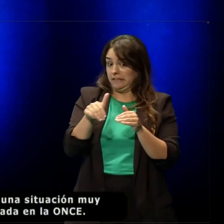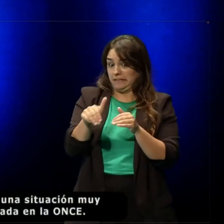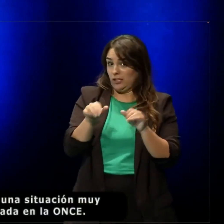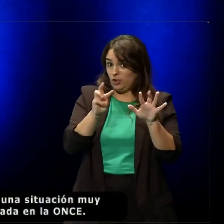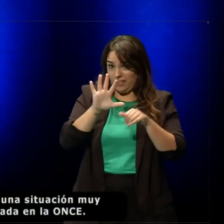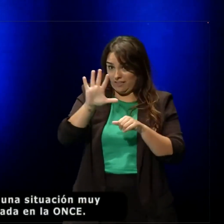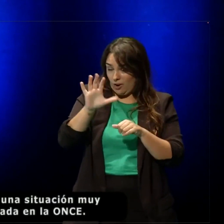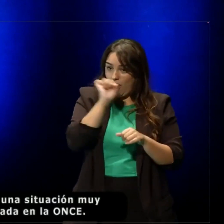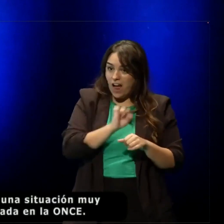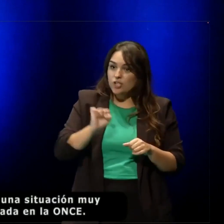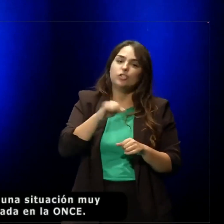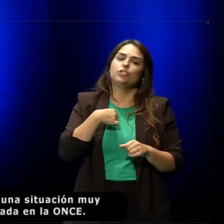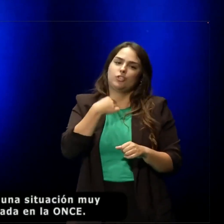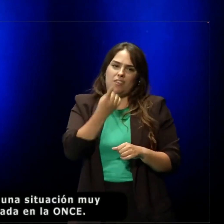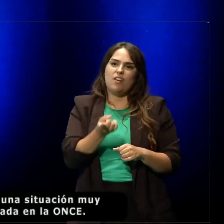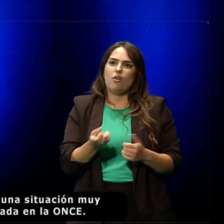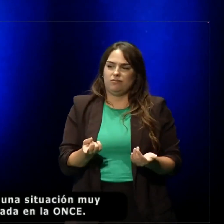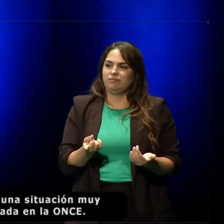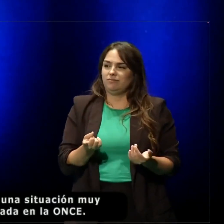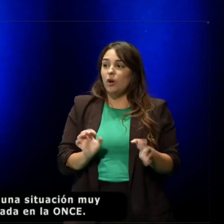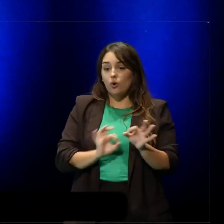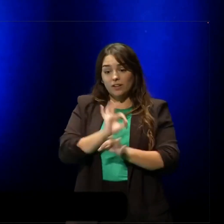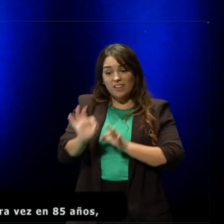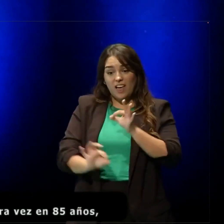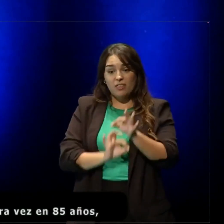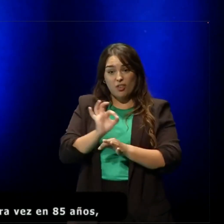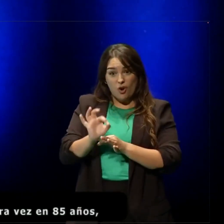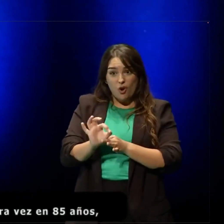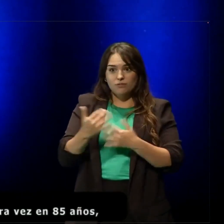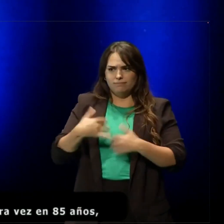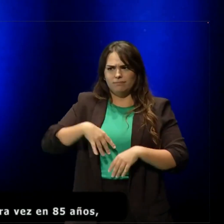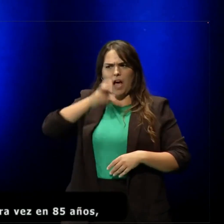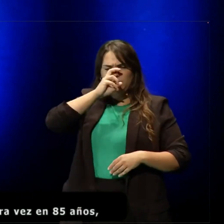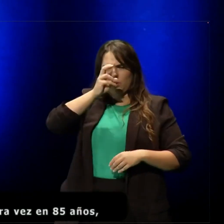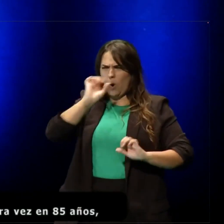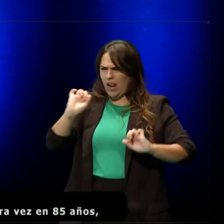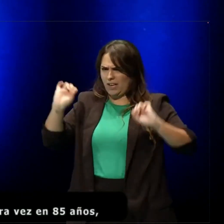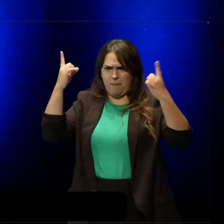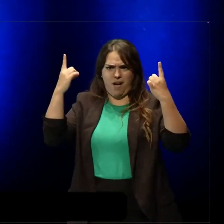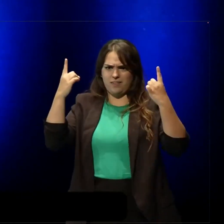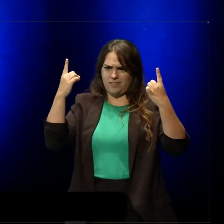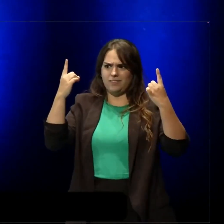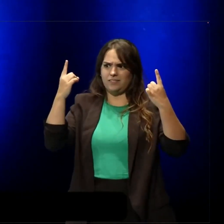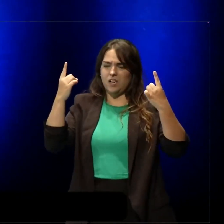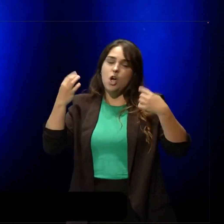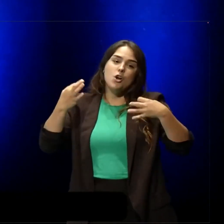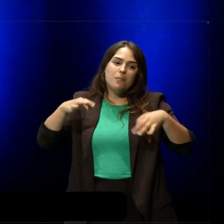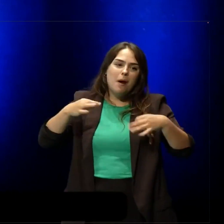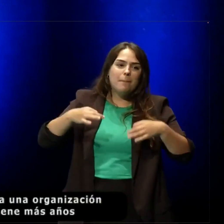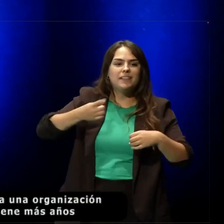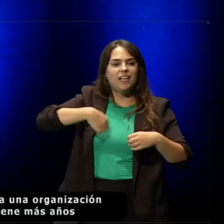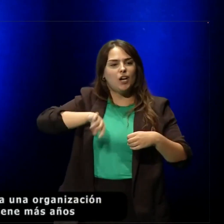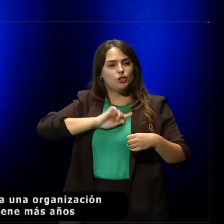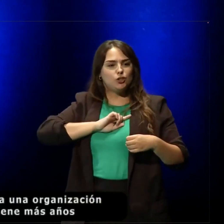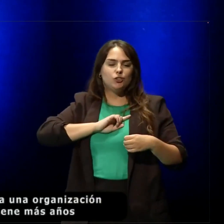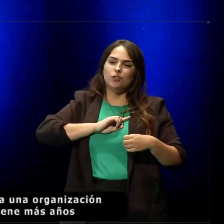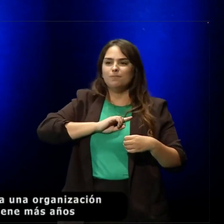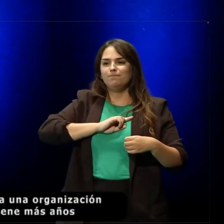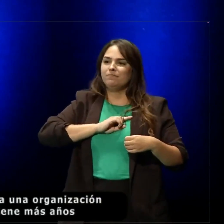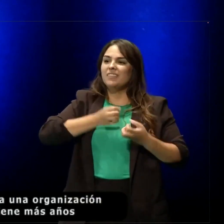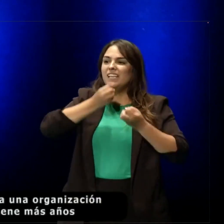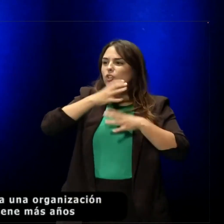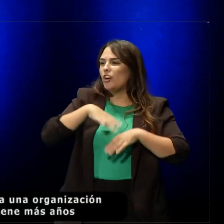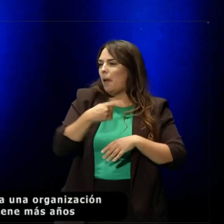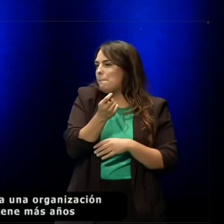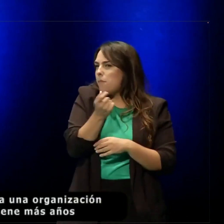lo digo a una organización que tiene más años que nosotros, que no es lo habitual. Lo habitual es que hablemos a gente que tiene menos años de historia,